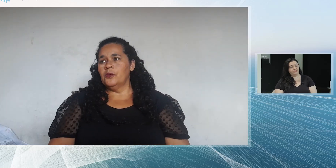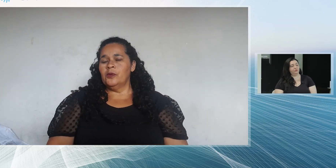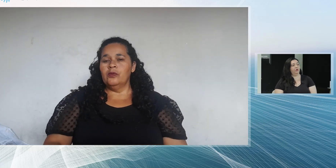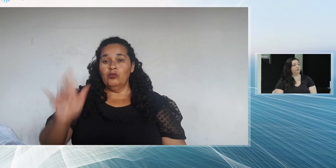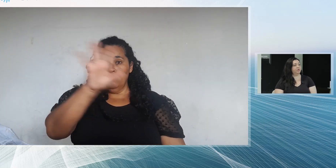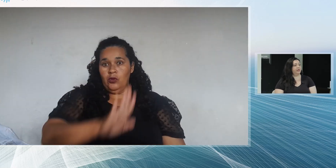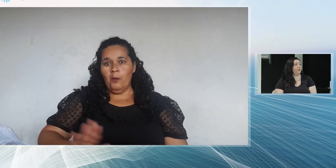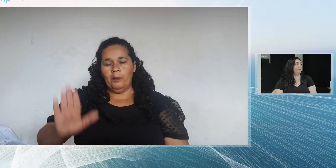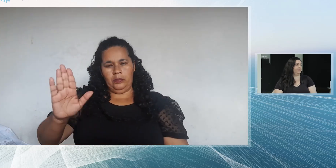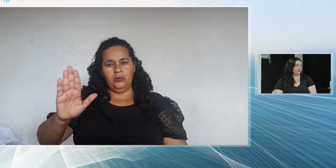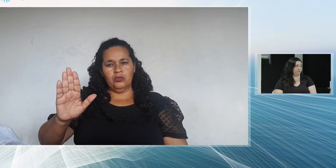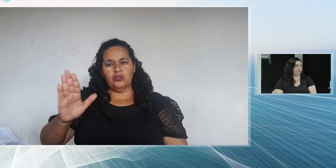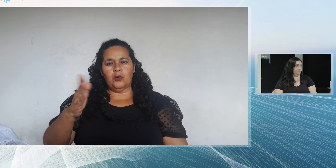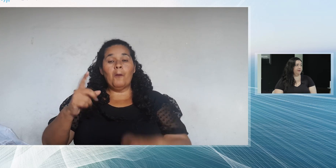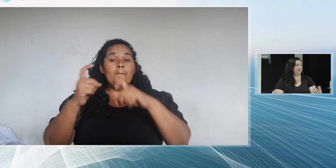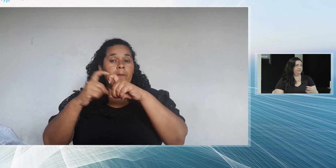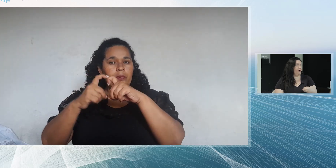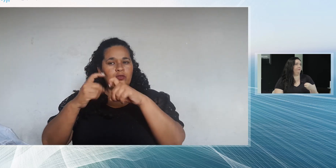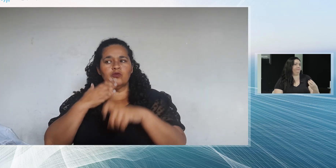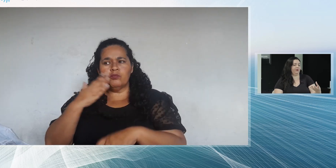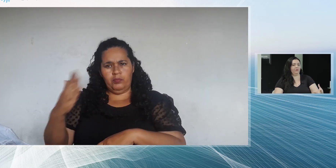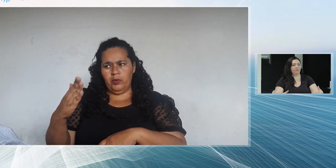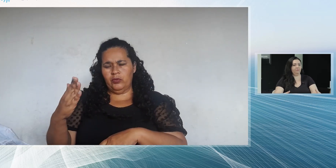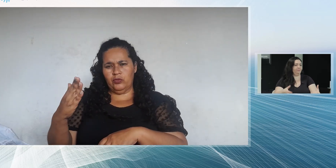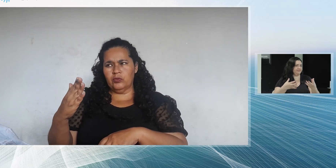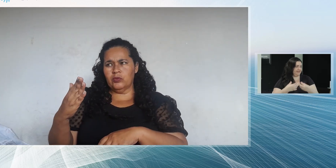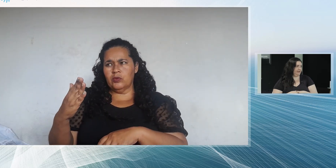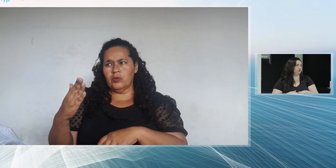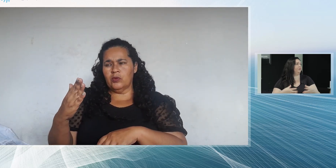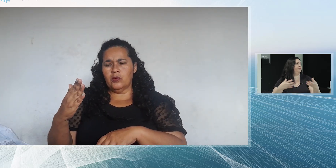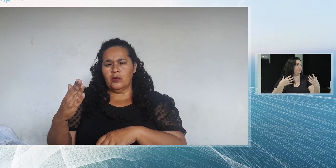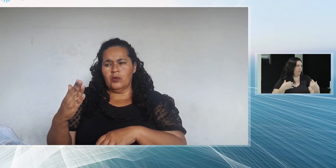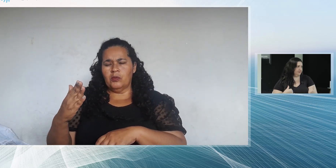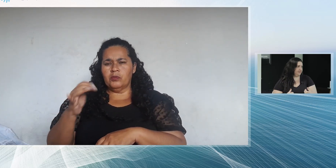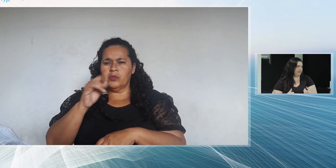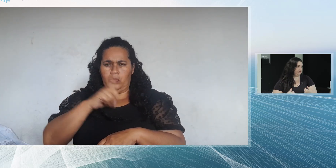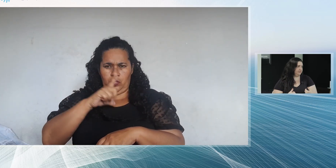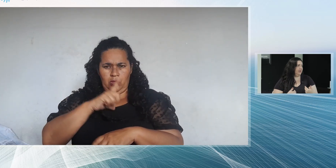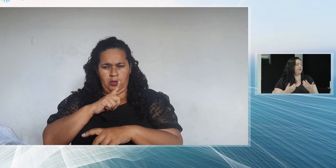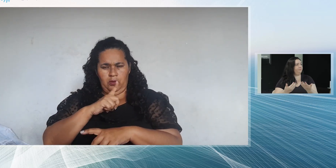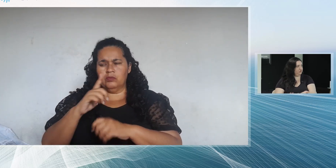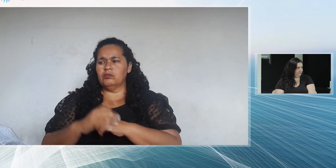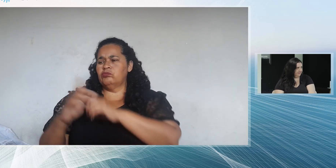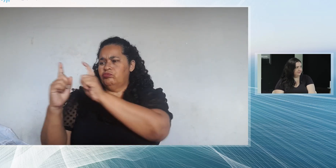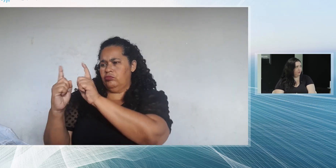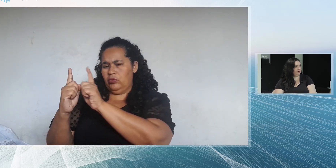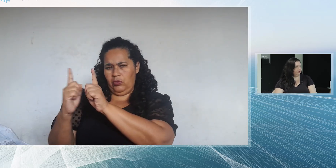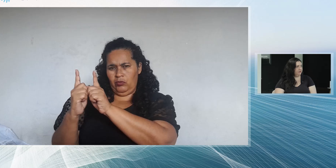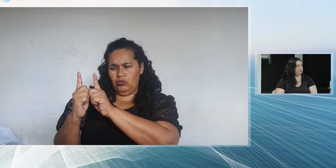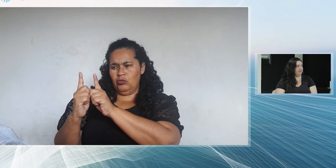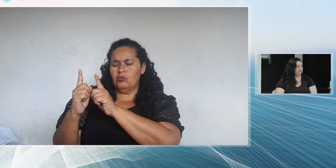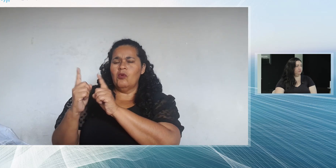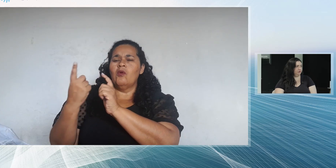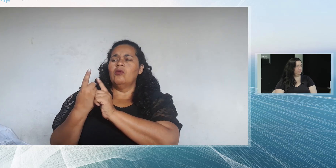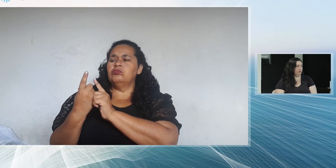avaliação neuropsicológica é o médico, porque ele pegou o paciente, ouviu algumas queixas e pediu a avaliação para